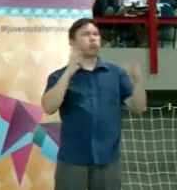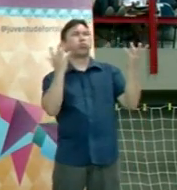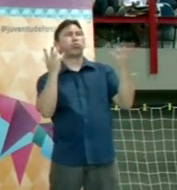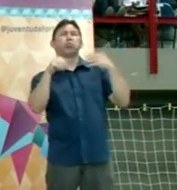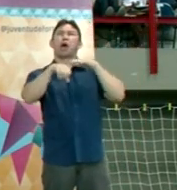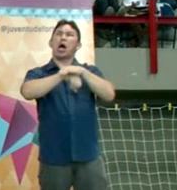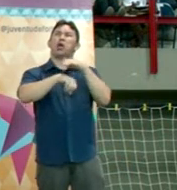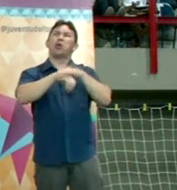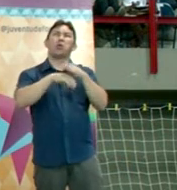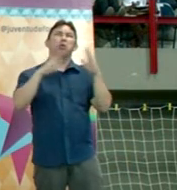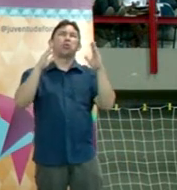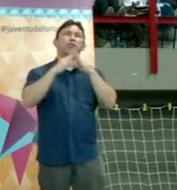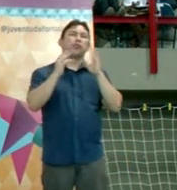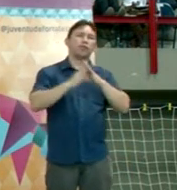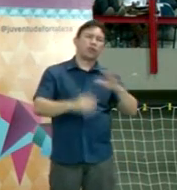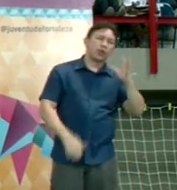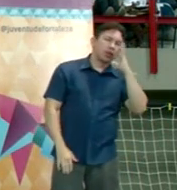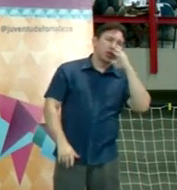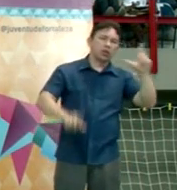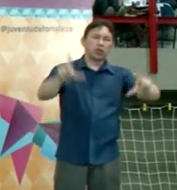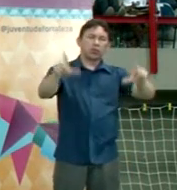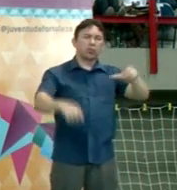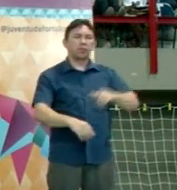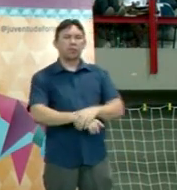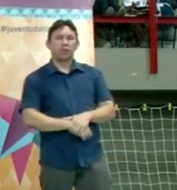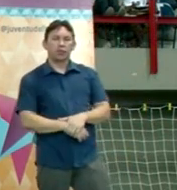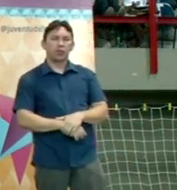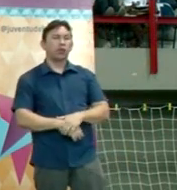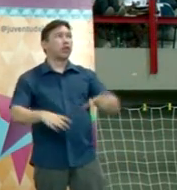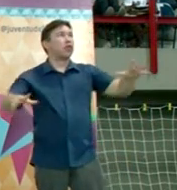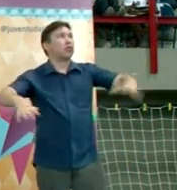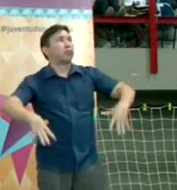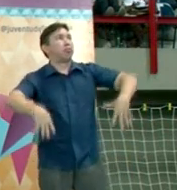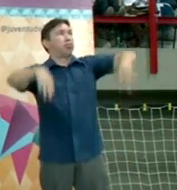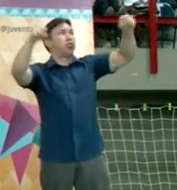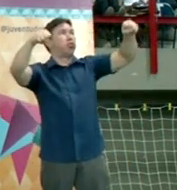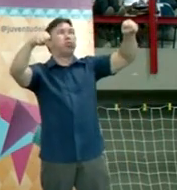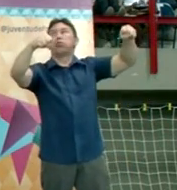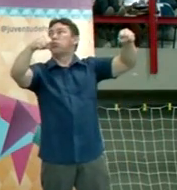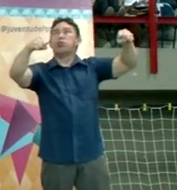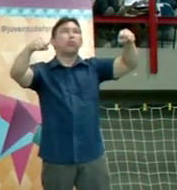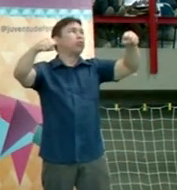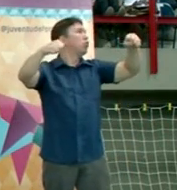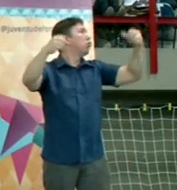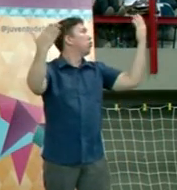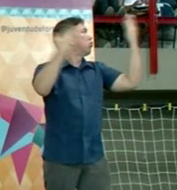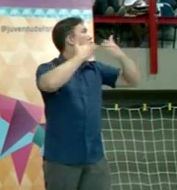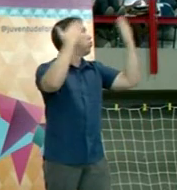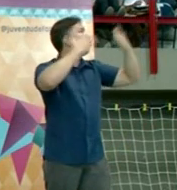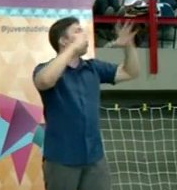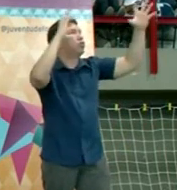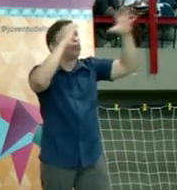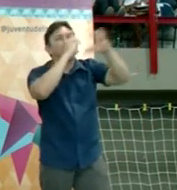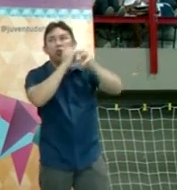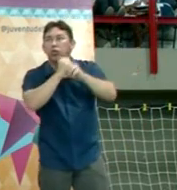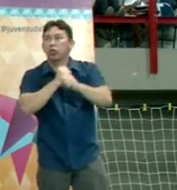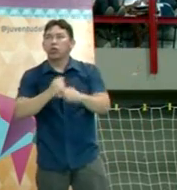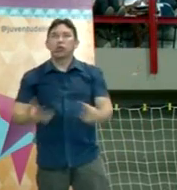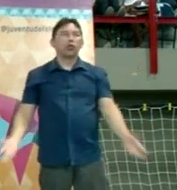em casa, e aí está assistindo TV, e aí acaba a energia e fica tudo escuro, a gente não